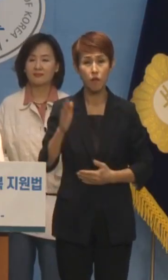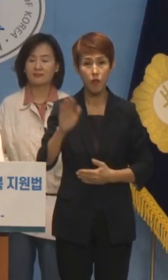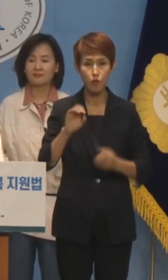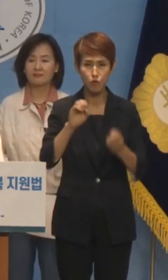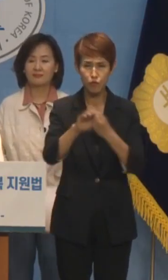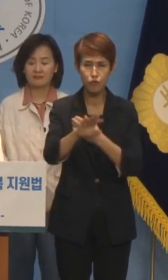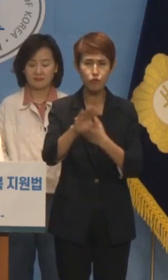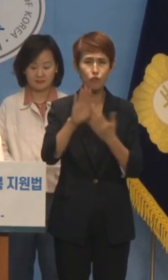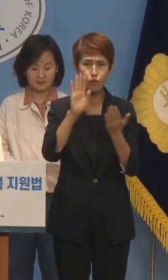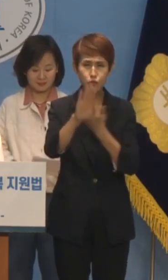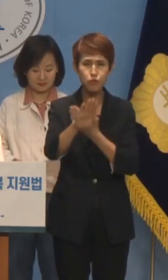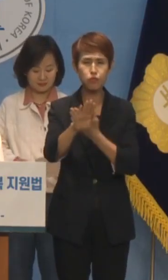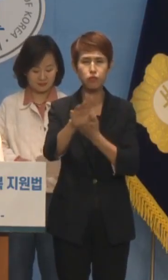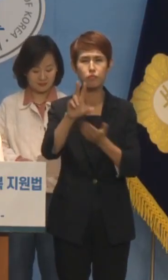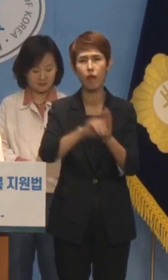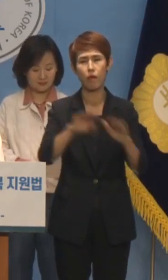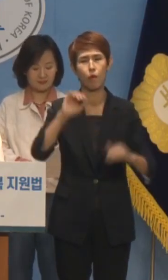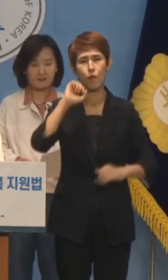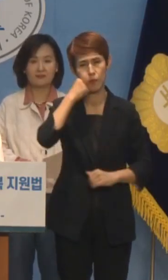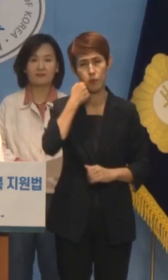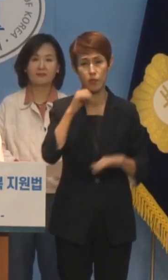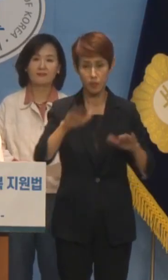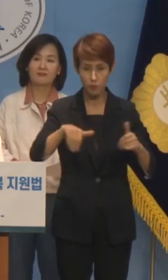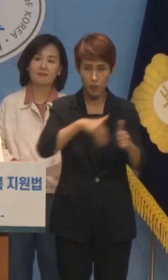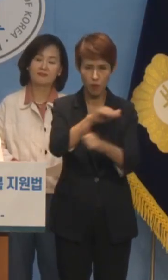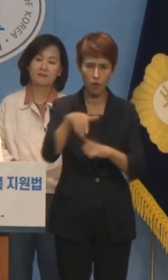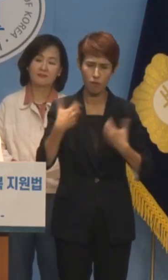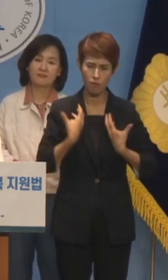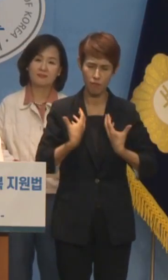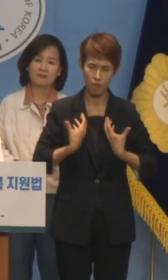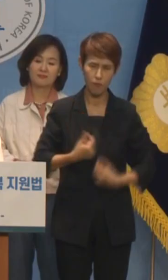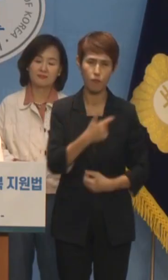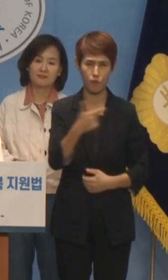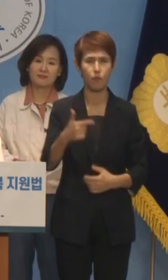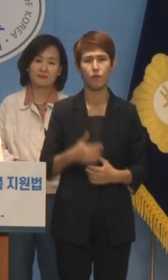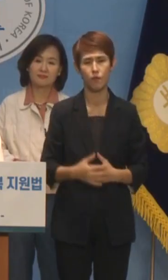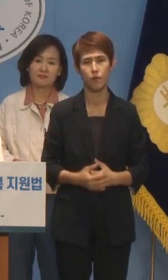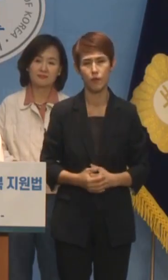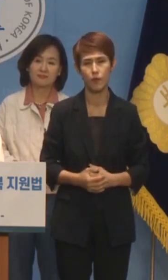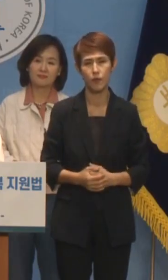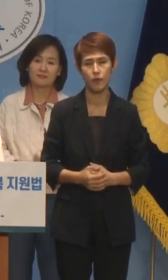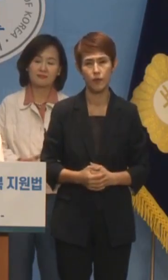지금의 현실은 자괴감, 허탈감만 남아 있습니다.